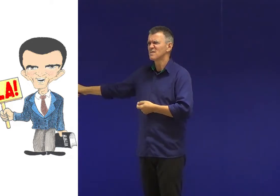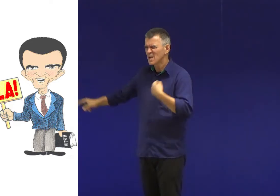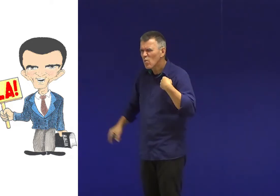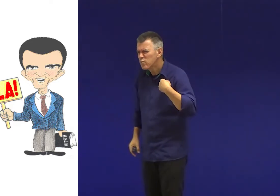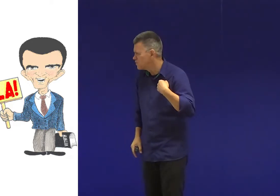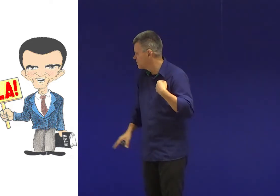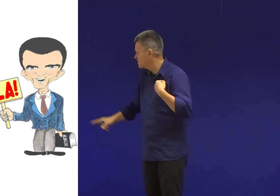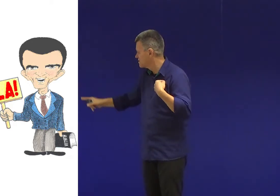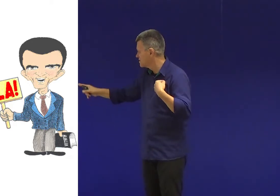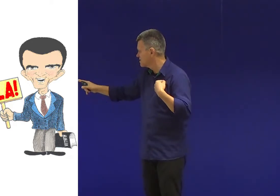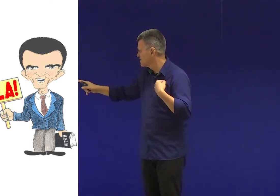Eu?